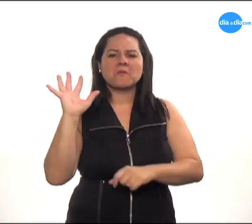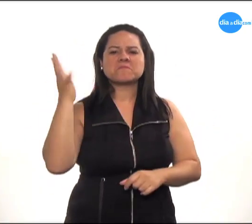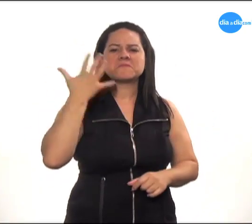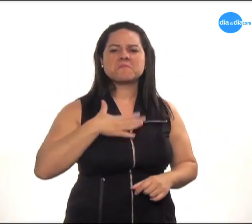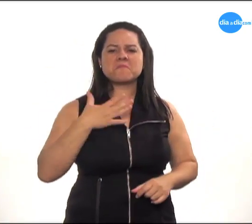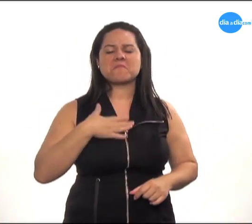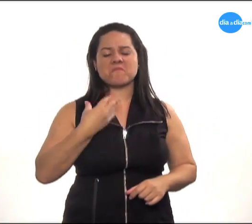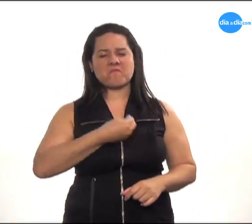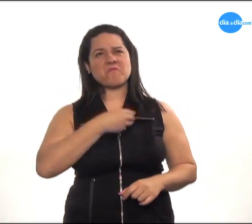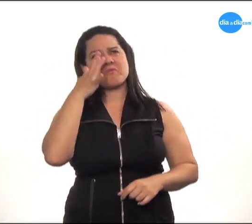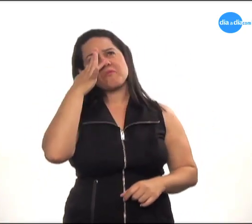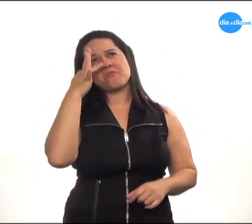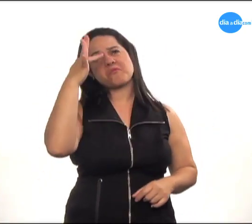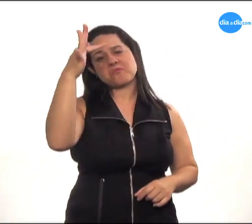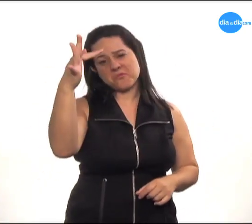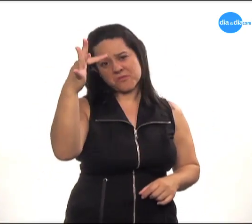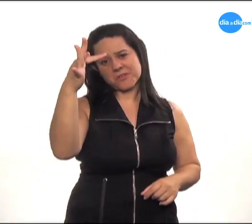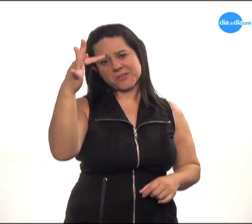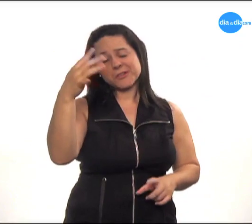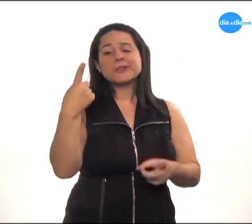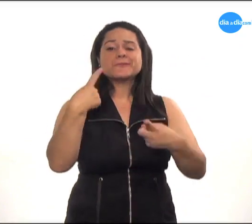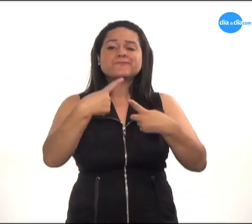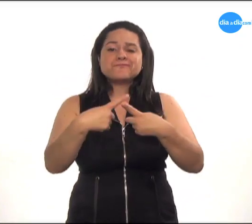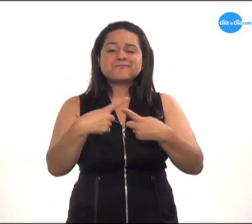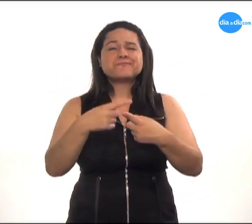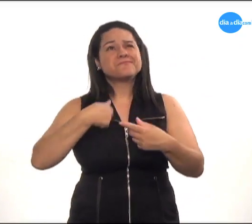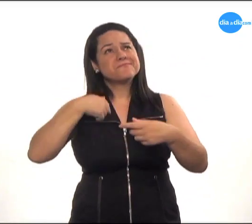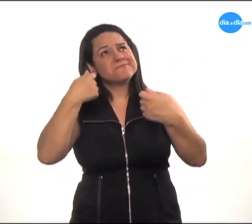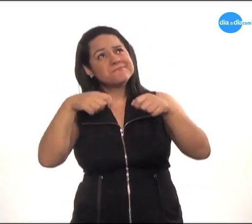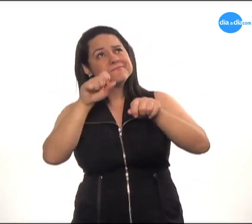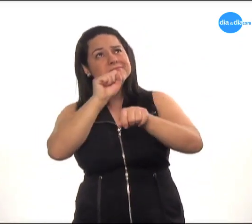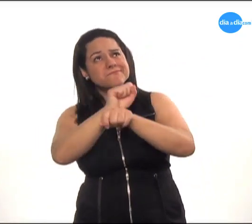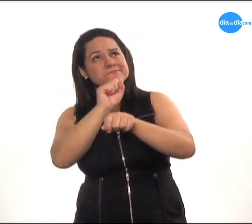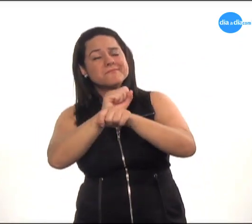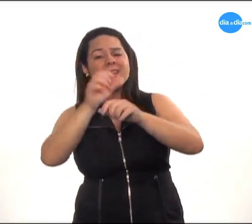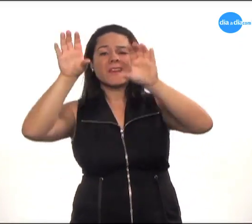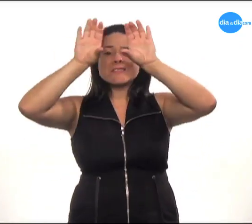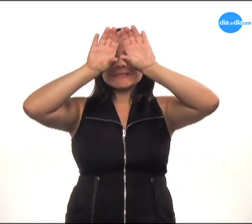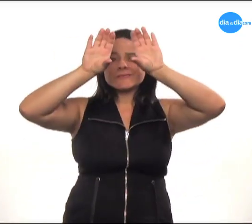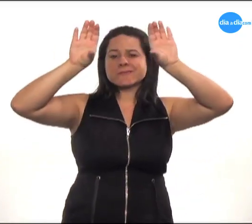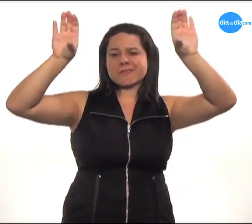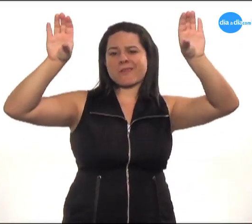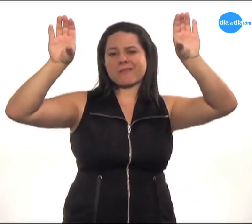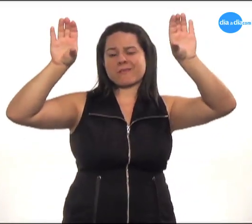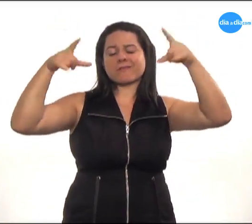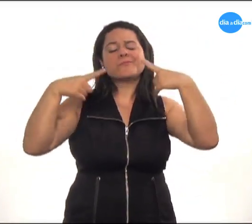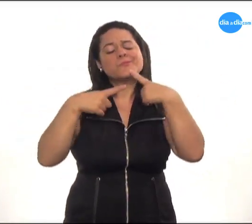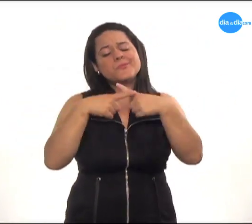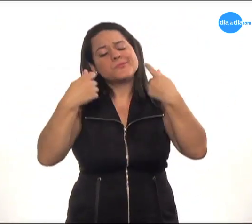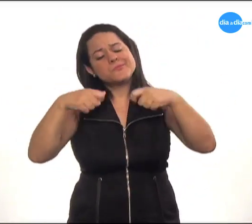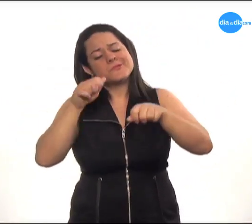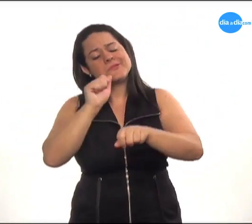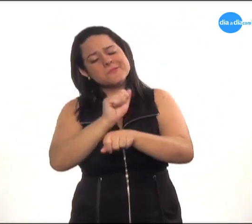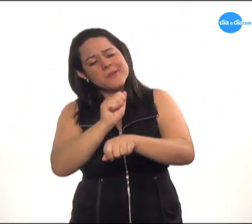vida um dia? Para que eu tenho que esperar o céu? Para que eu tenho que esperar a vida